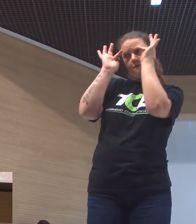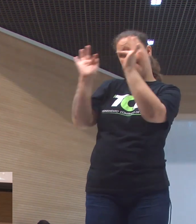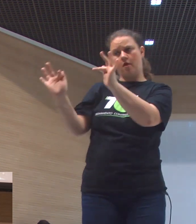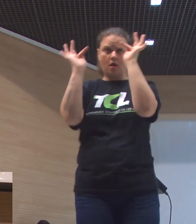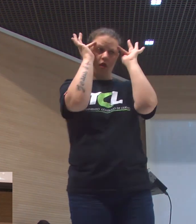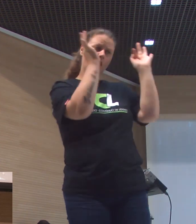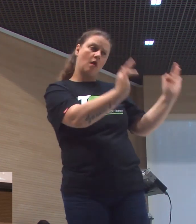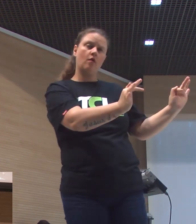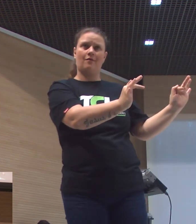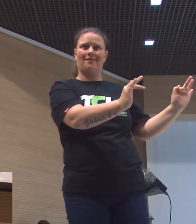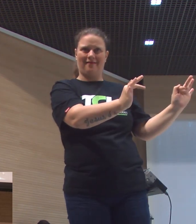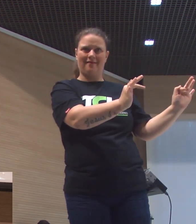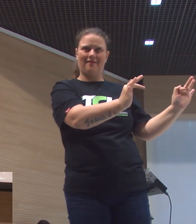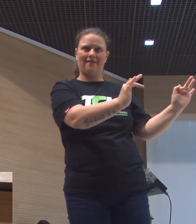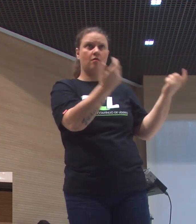Nós